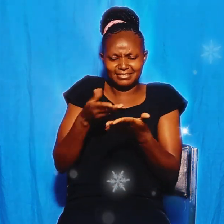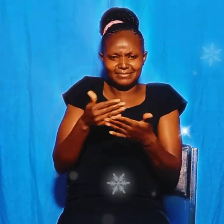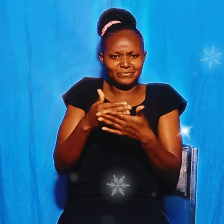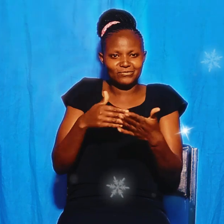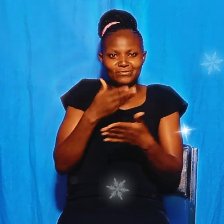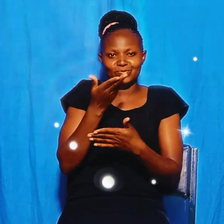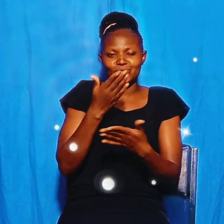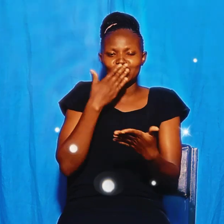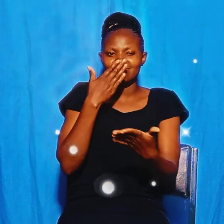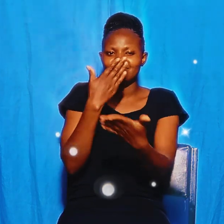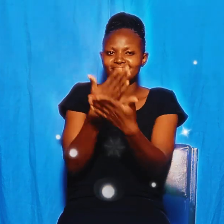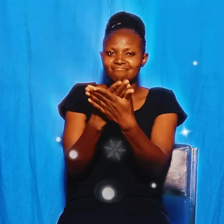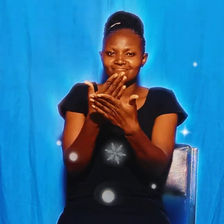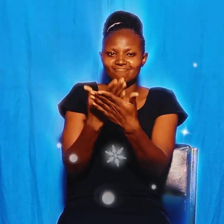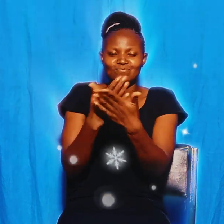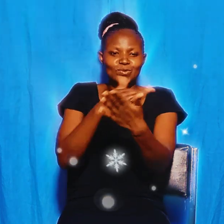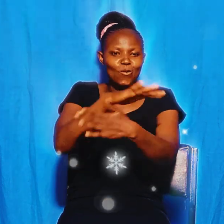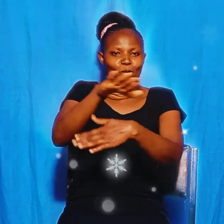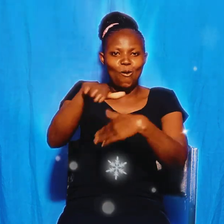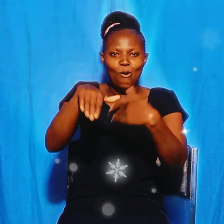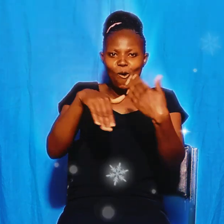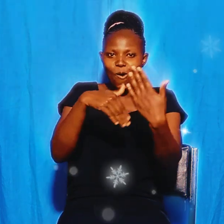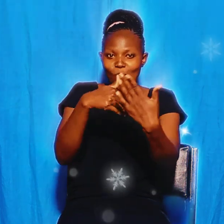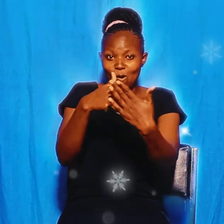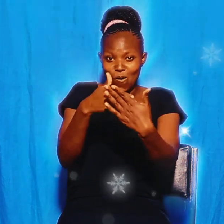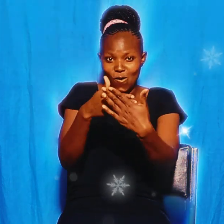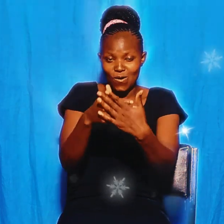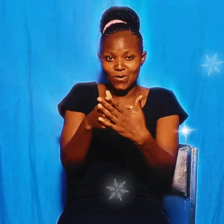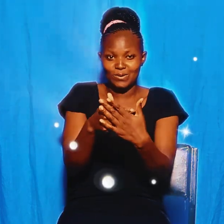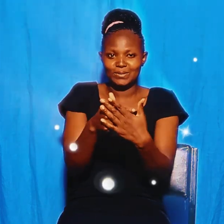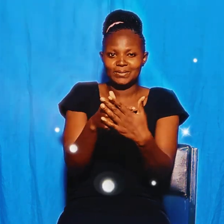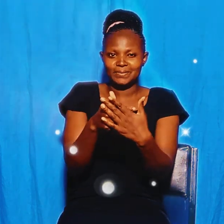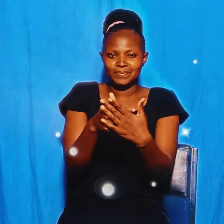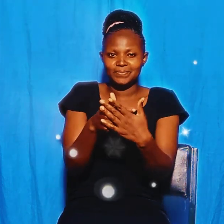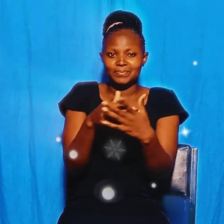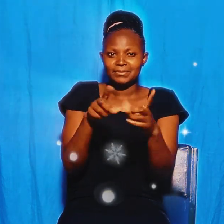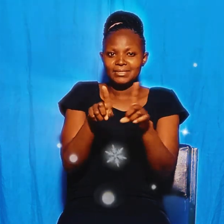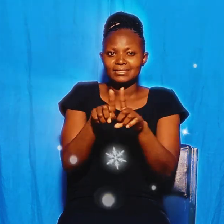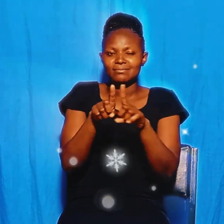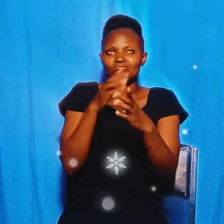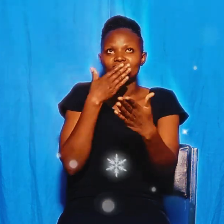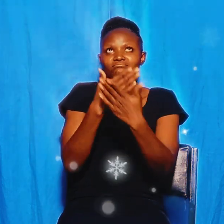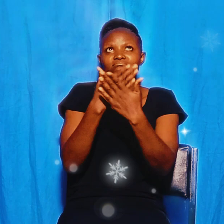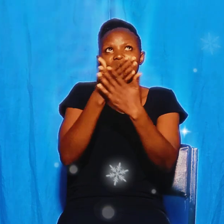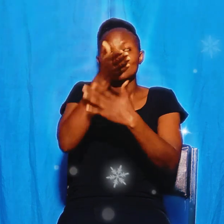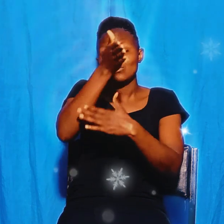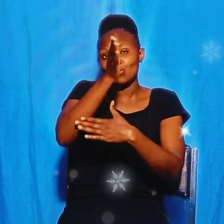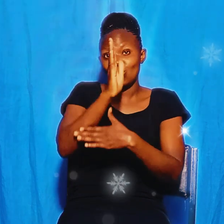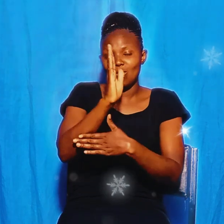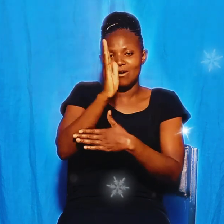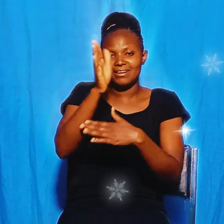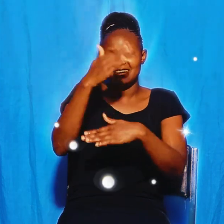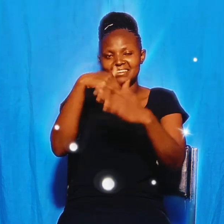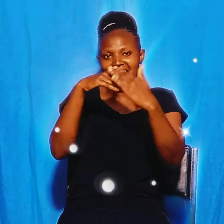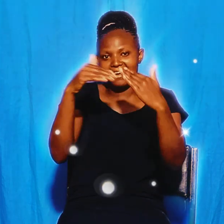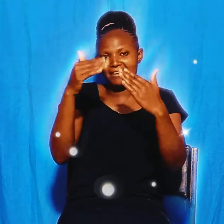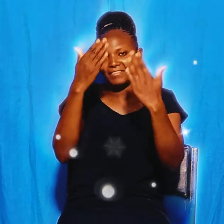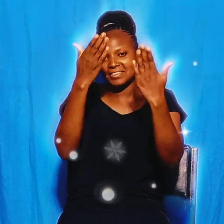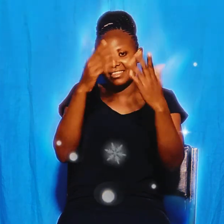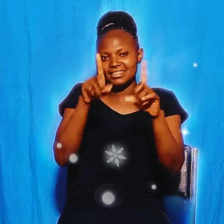mgea mwe wanthe, na munomono kula kuingai witu wa itune, na asii makwa.